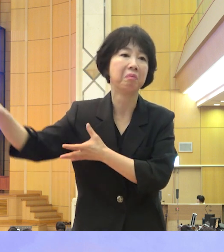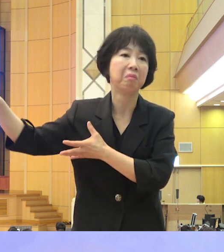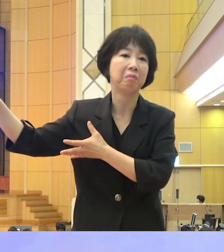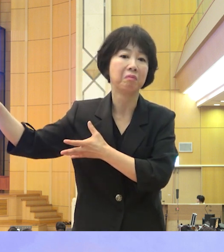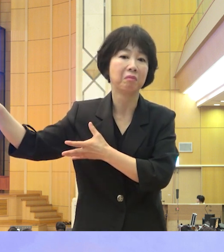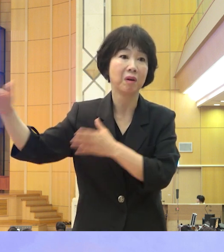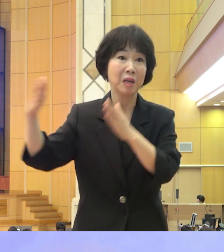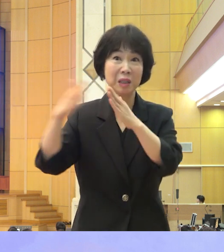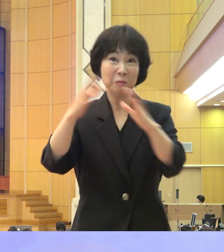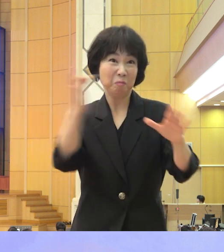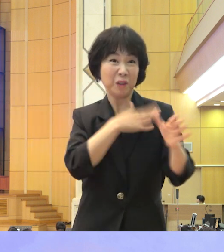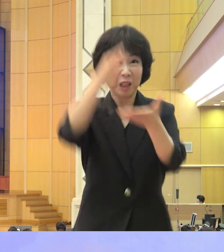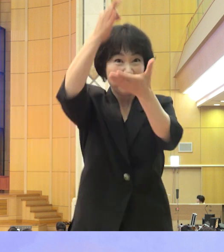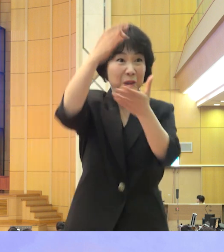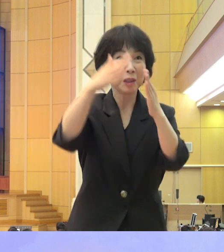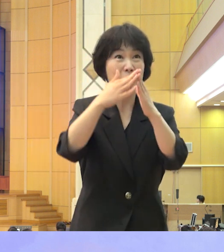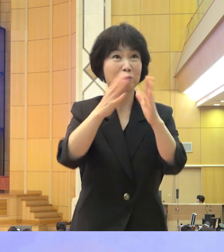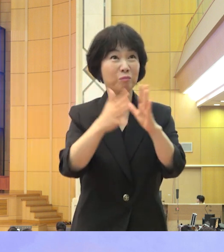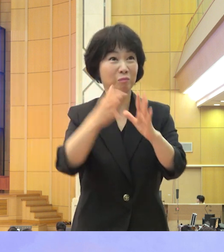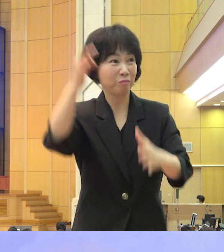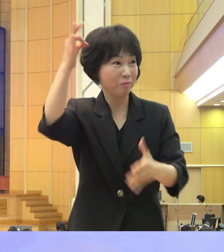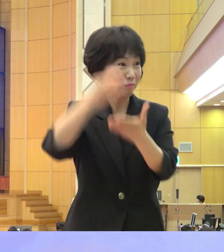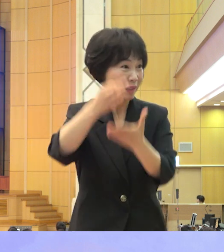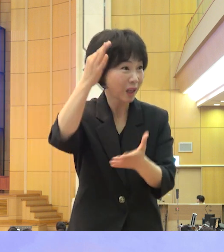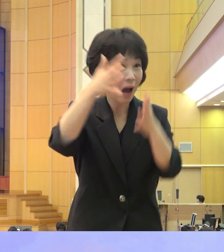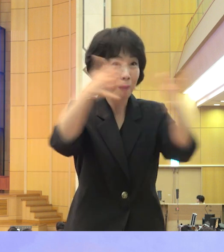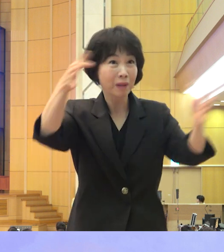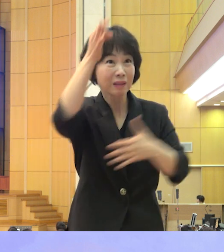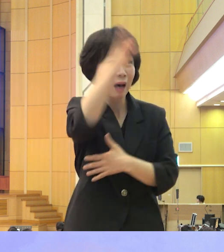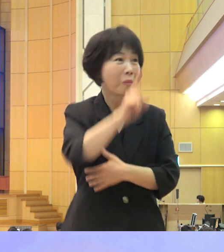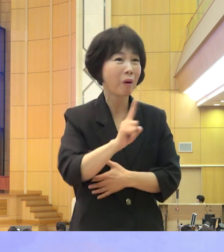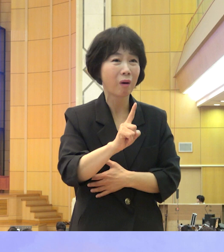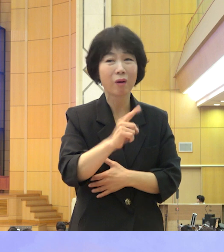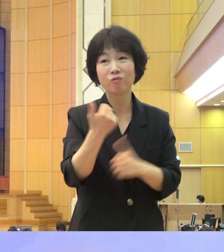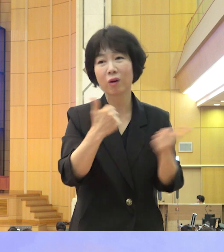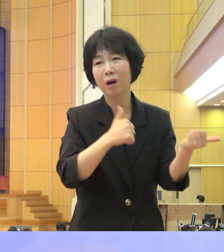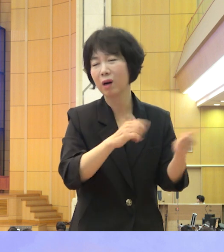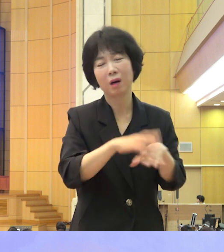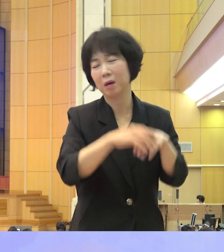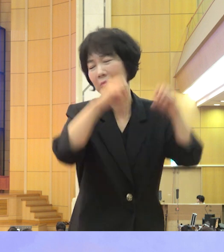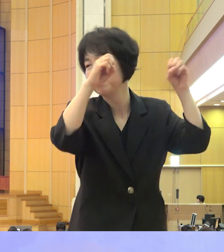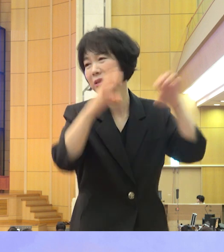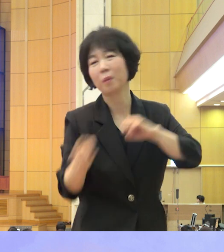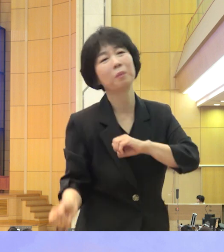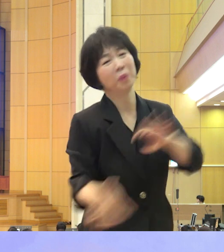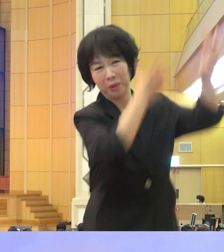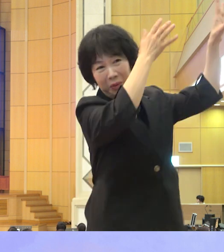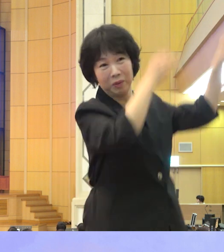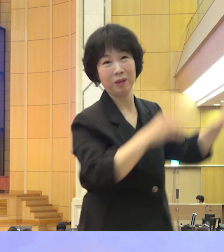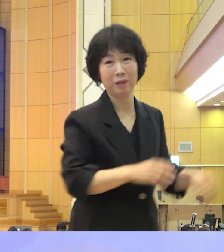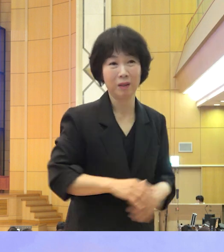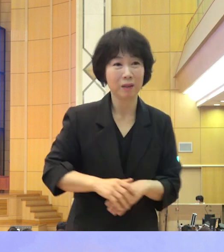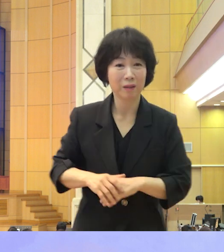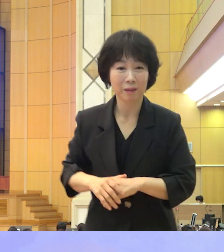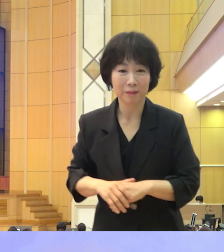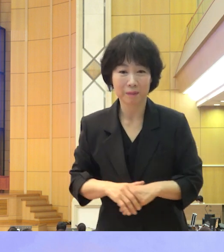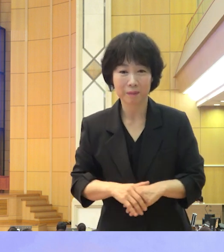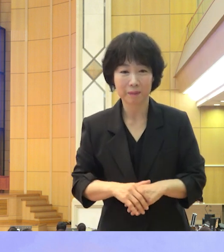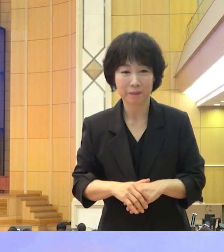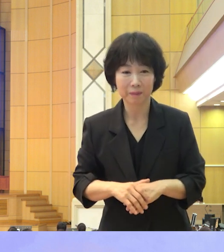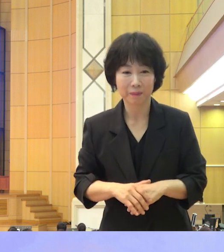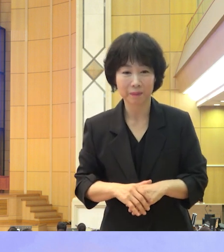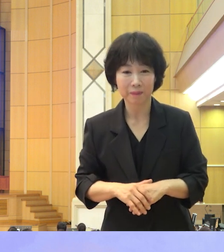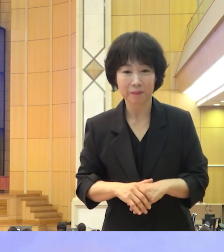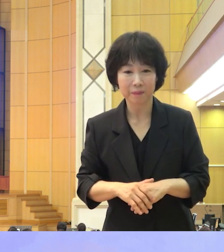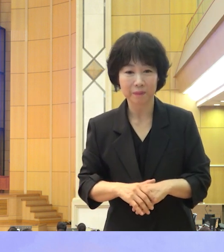있습니까? 아니면 금반지를 원할 겁니까? 아무 소용없는 거거든. 내가 그리스도와 부활의 권능과 그 고난의 참여함을 알고자 하여, 그걸 알고자